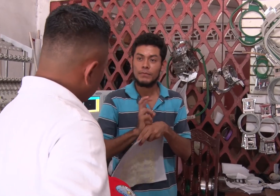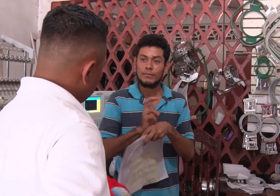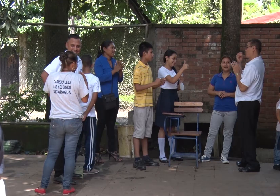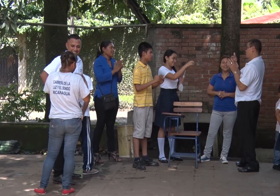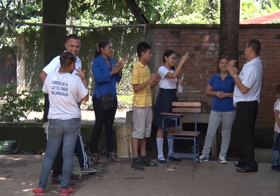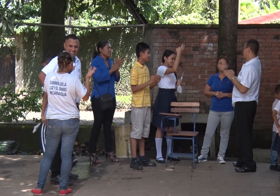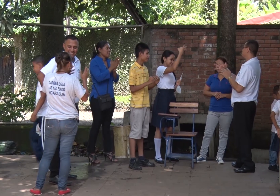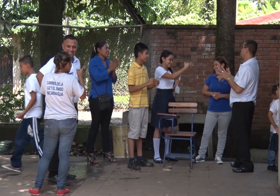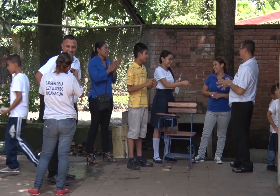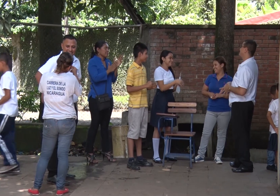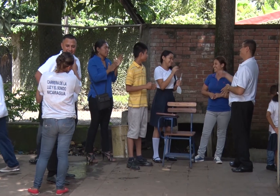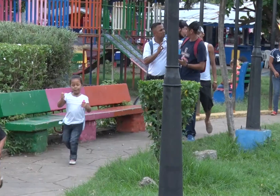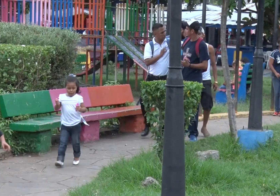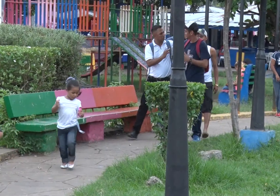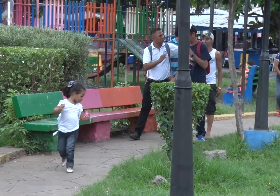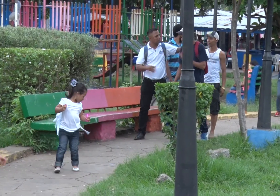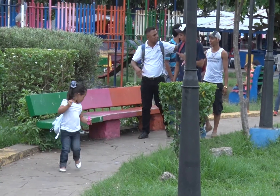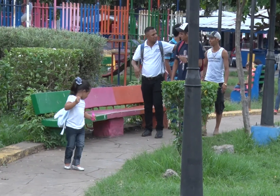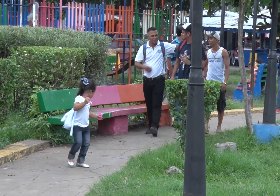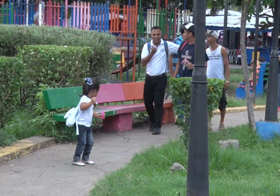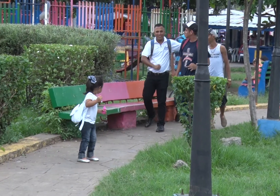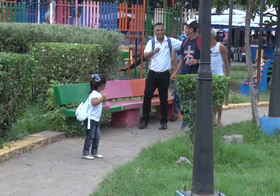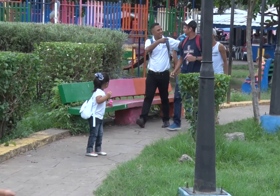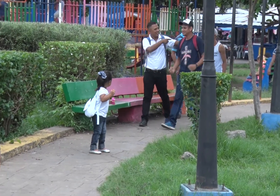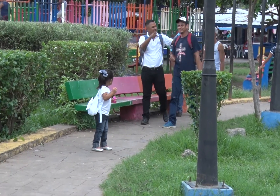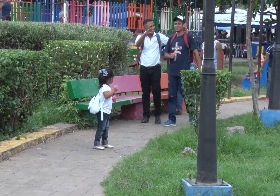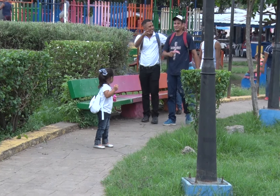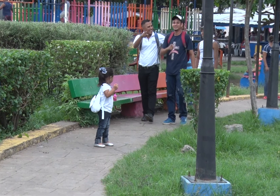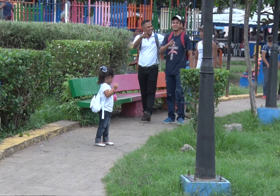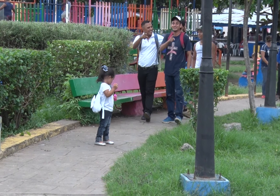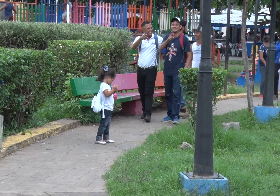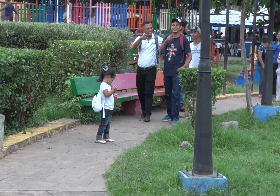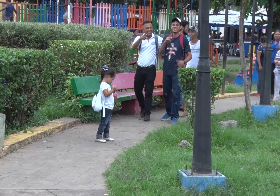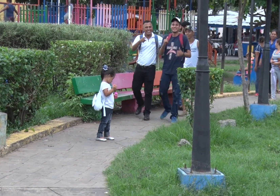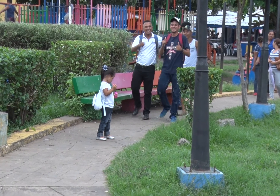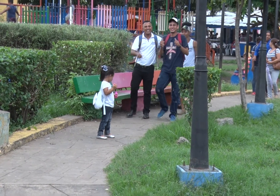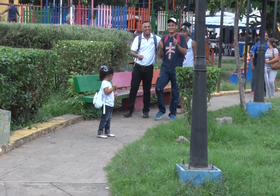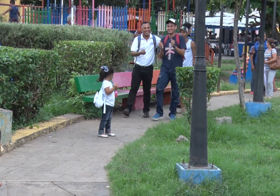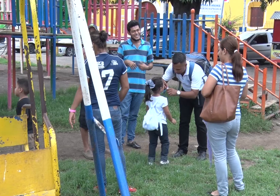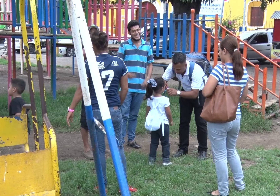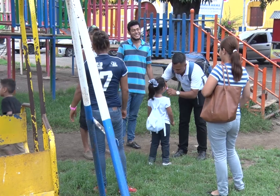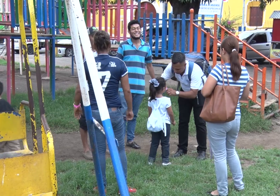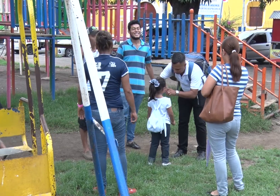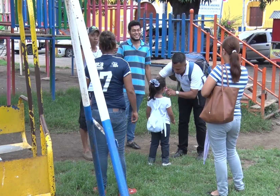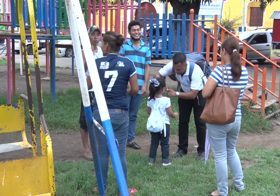el principal enfoque de él es mejorar las vidas de las personas con discapacidad, tratando de insertarlos al